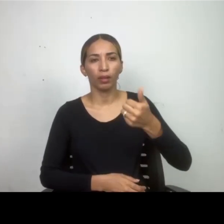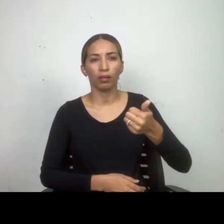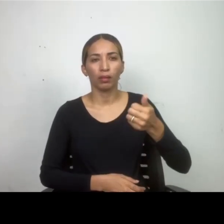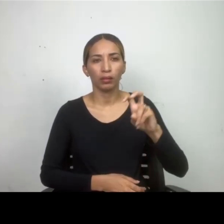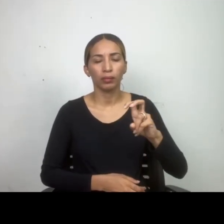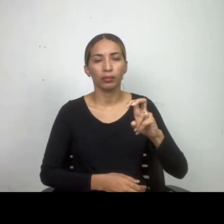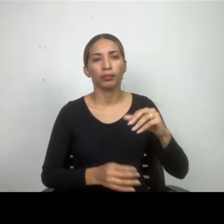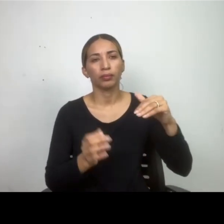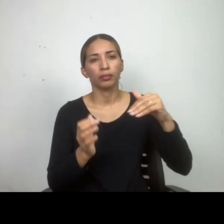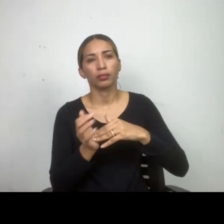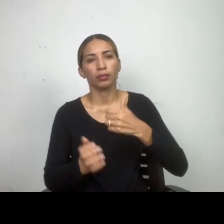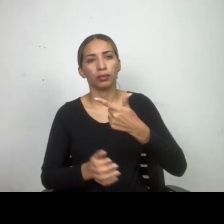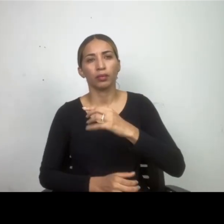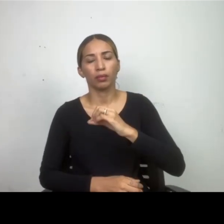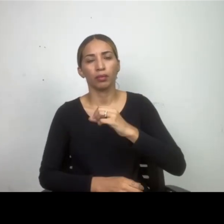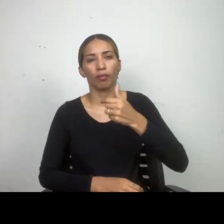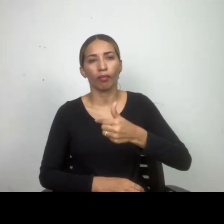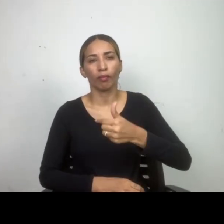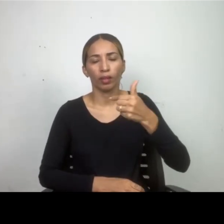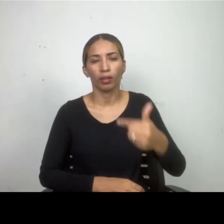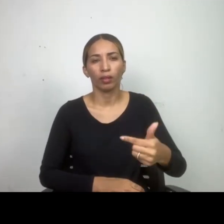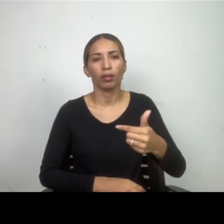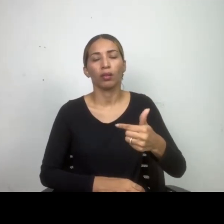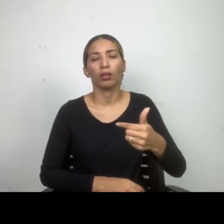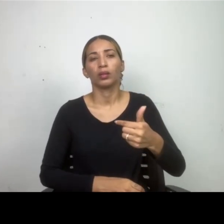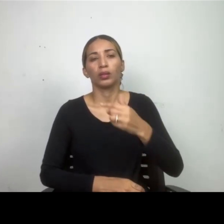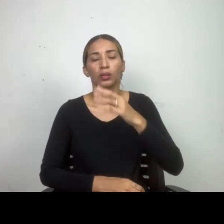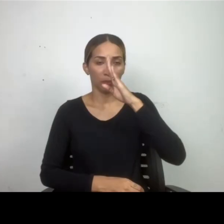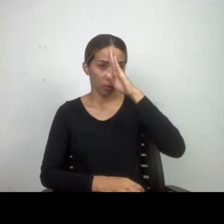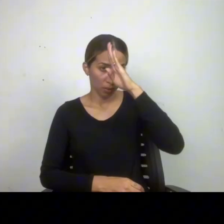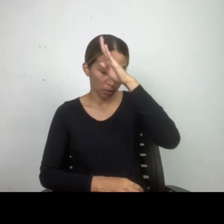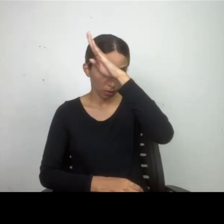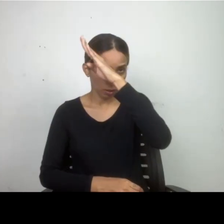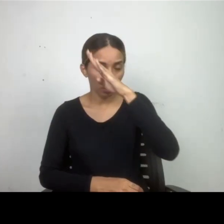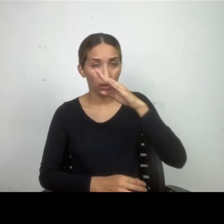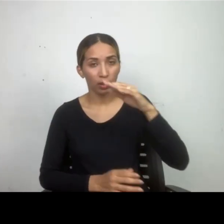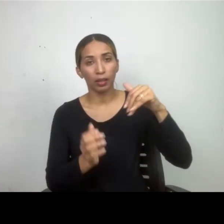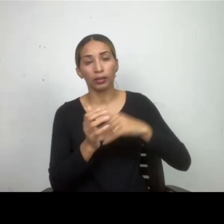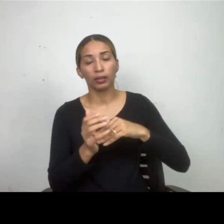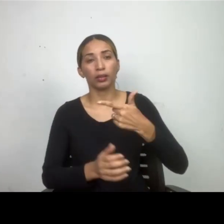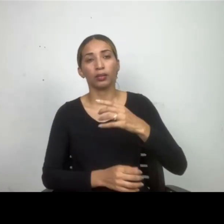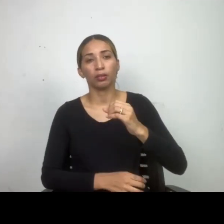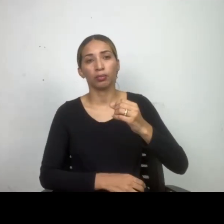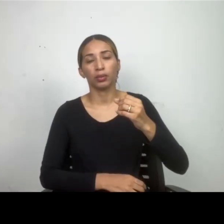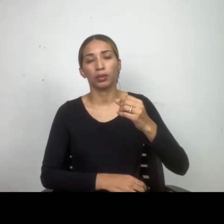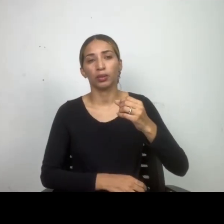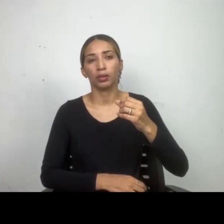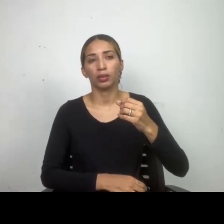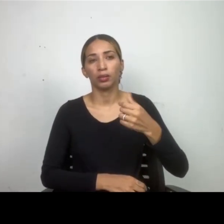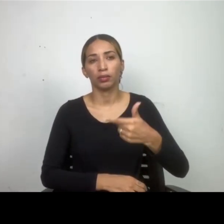governo Bolsonaro, nos 2 primeiros anos do governo Lula, não sofreu